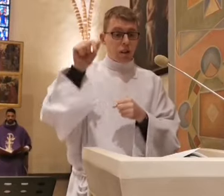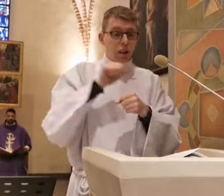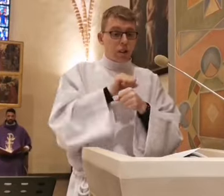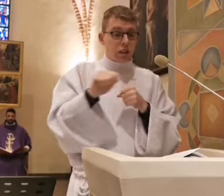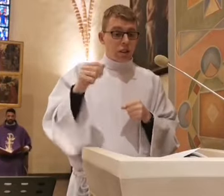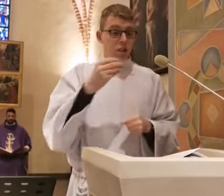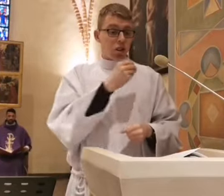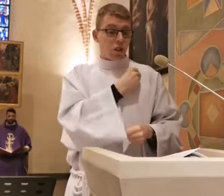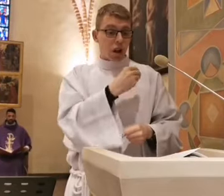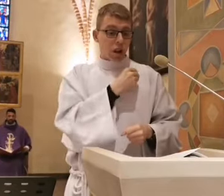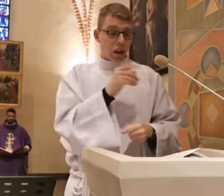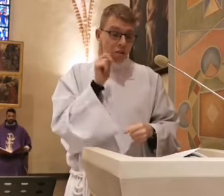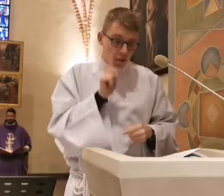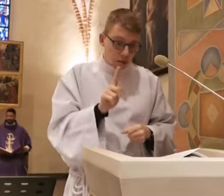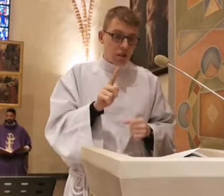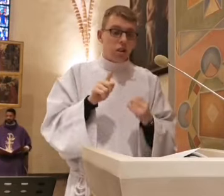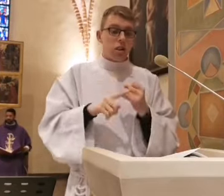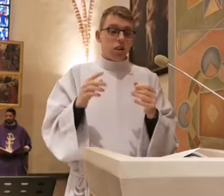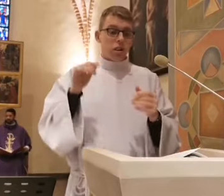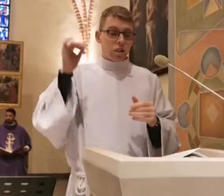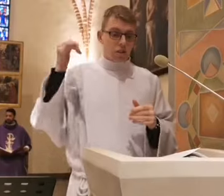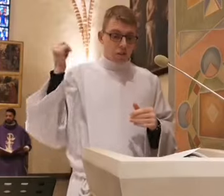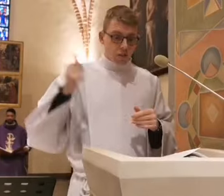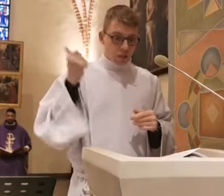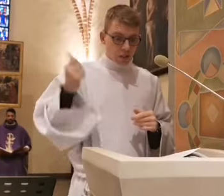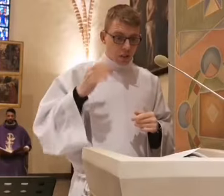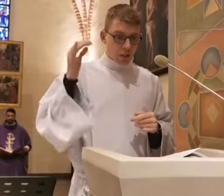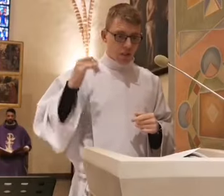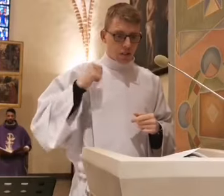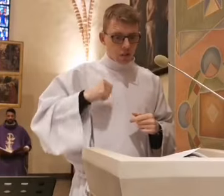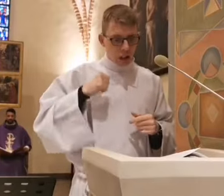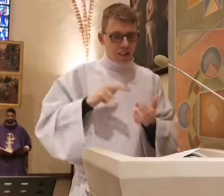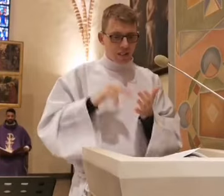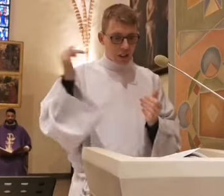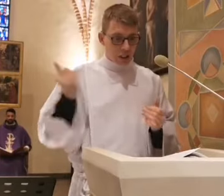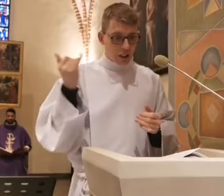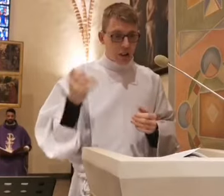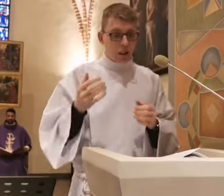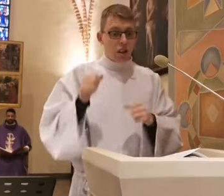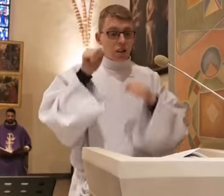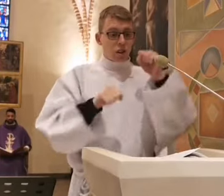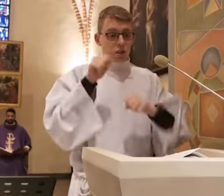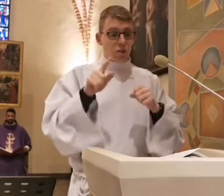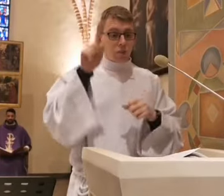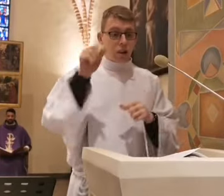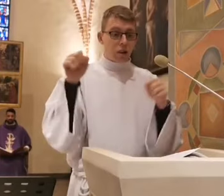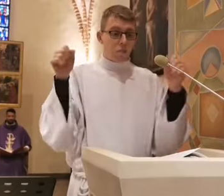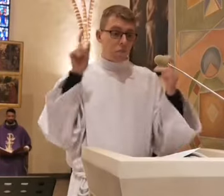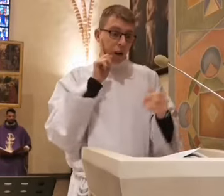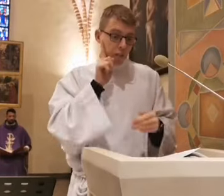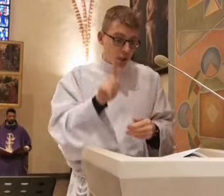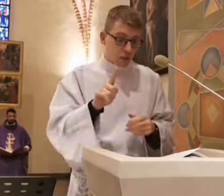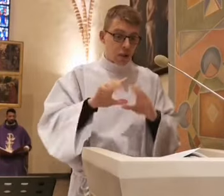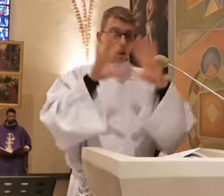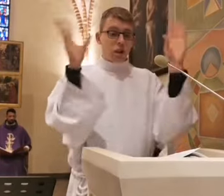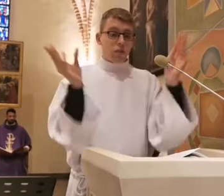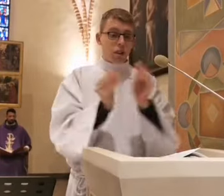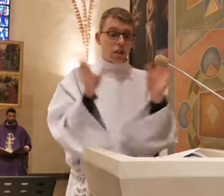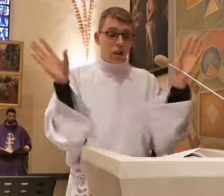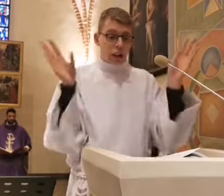Bojaźń Pana jest szczera i trwa na wieki. Sądy Pana